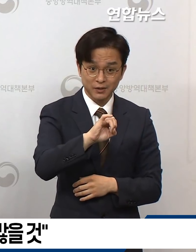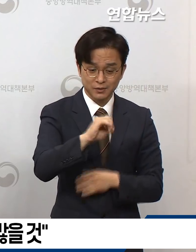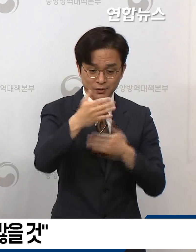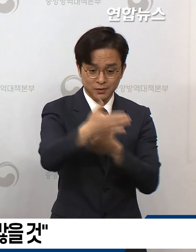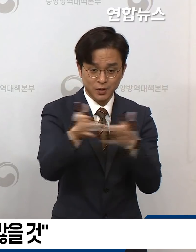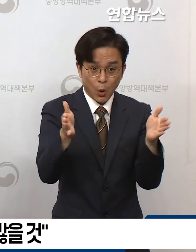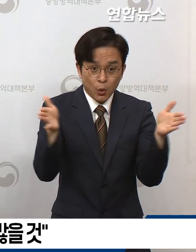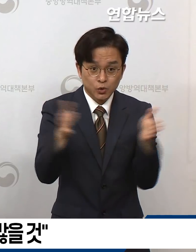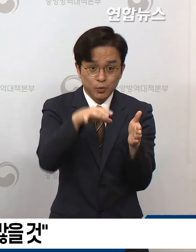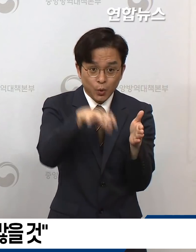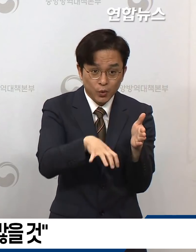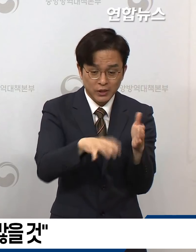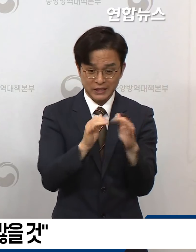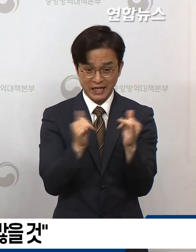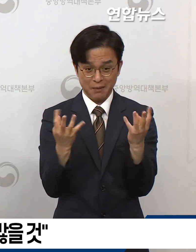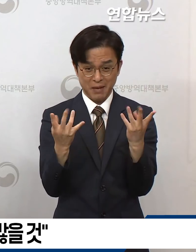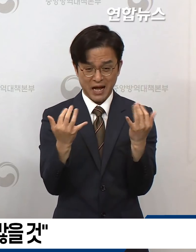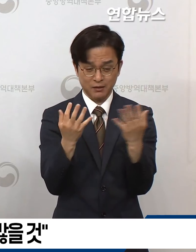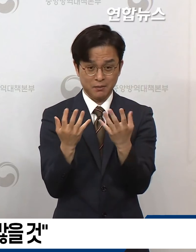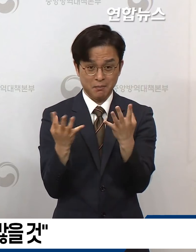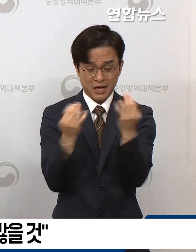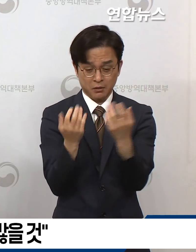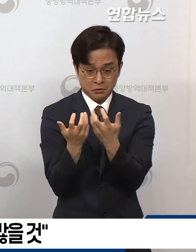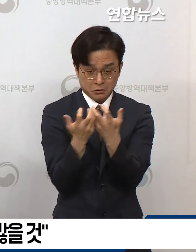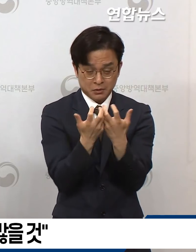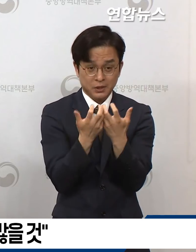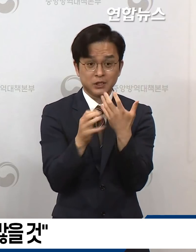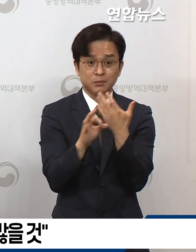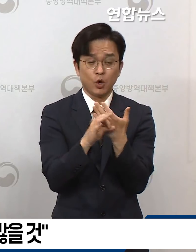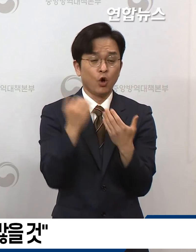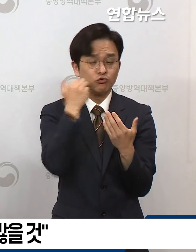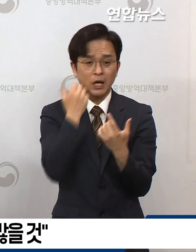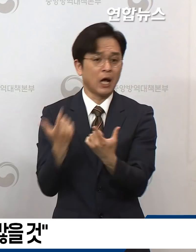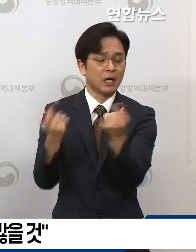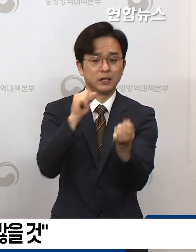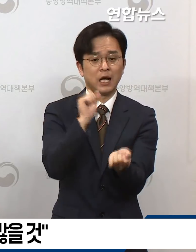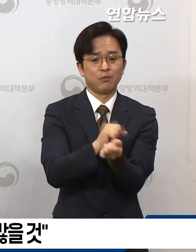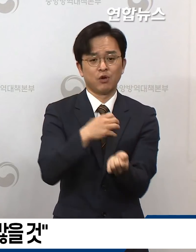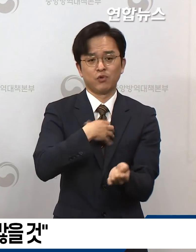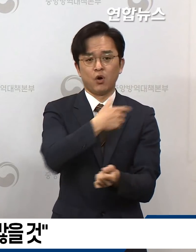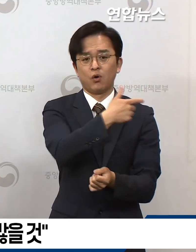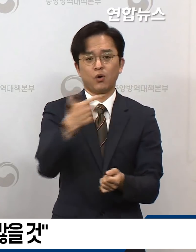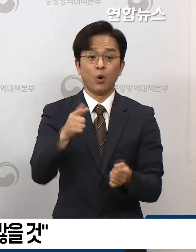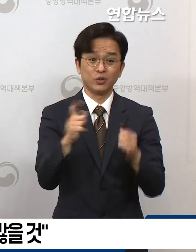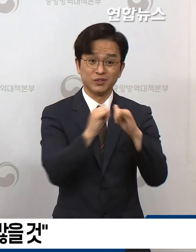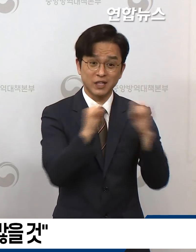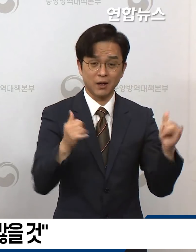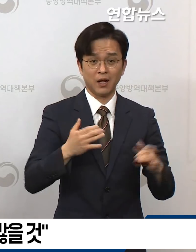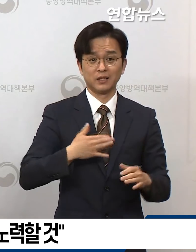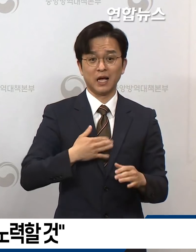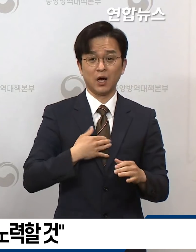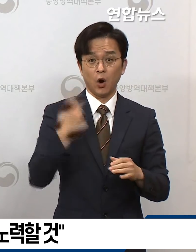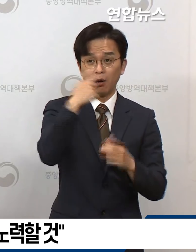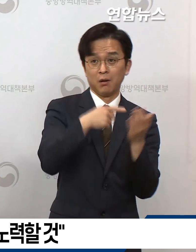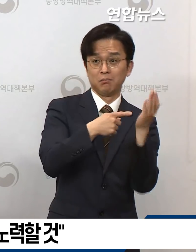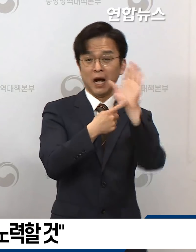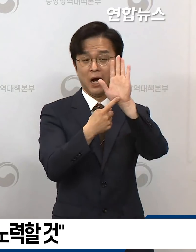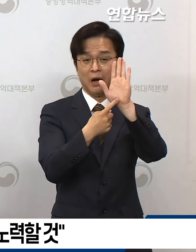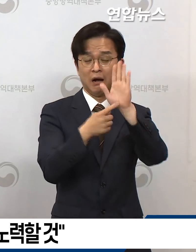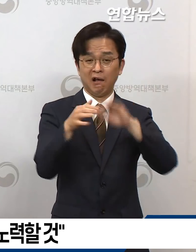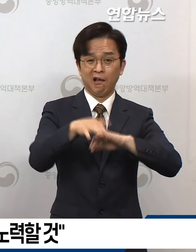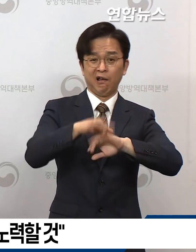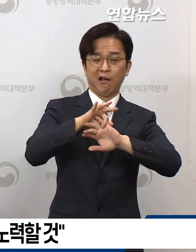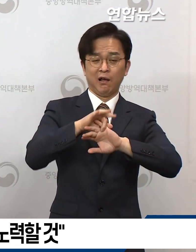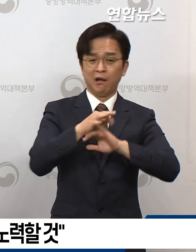있습니다. 확진자라고 비난받을까 봐서 진단 검사를 못 받겠다는 말도 전해 들었습니다. 누구든지